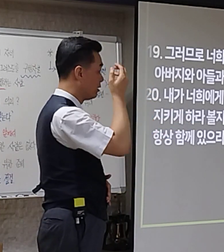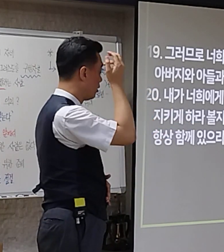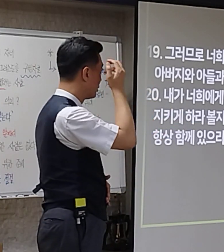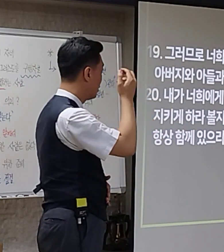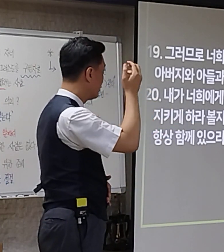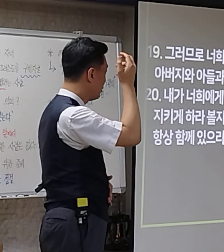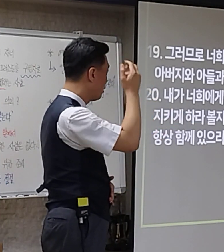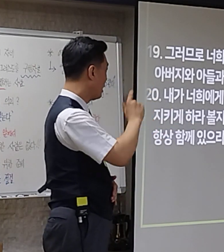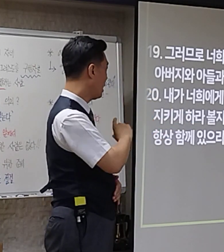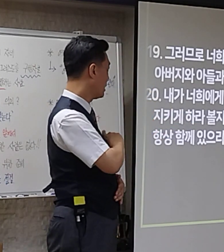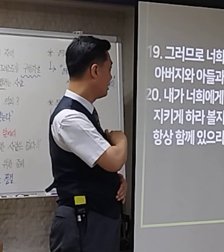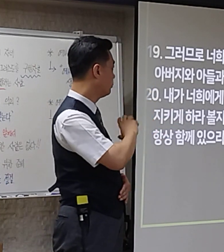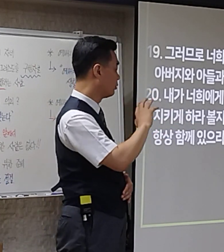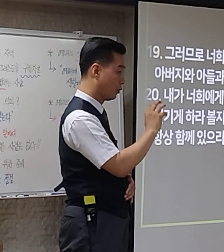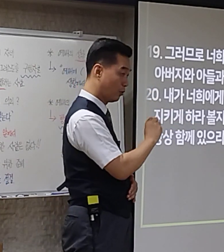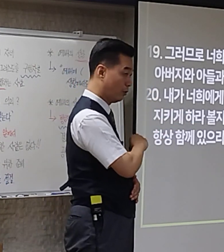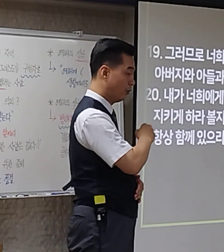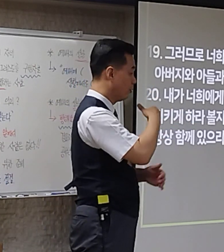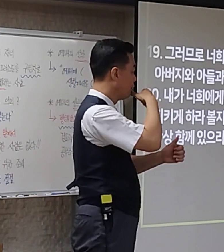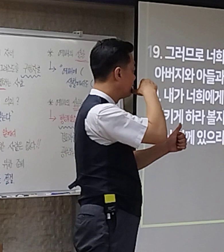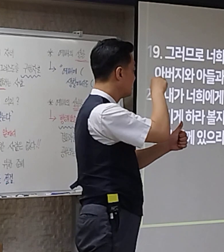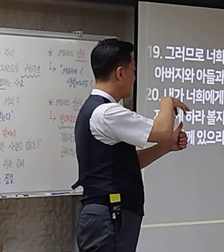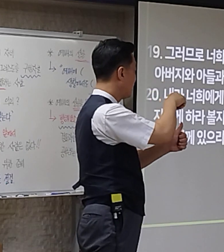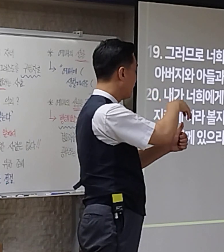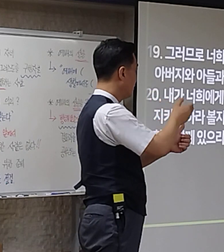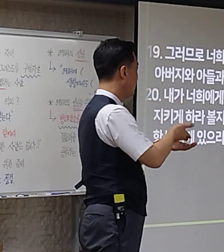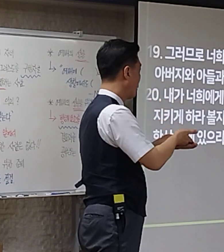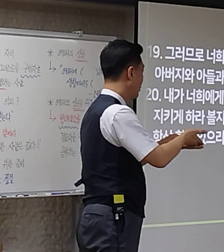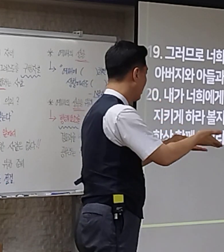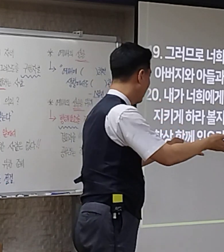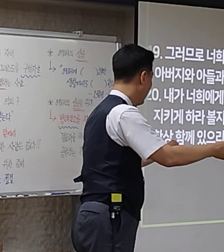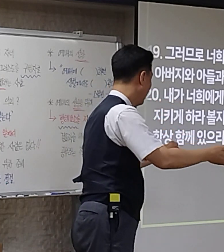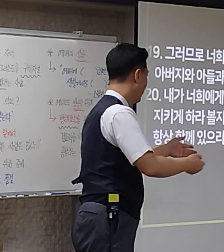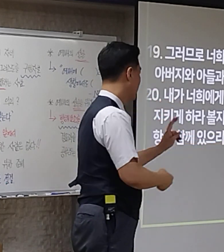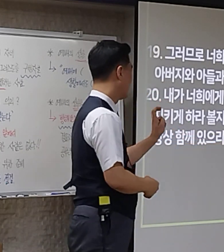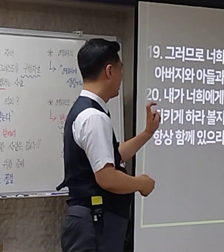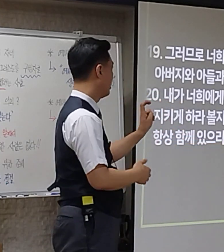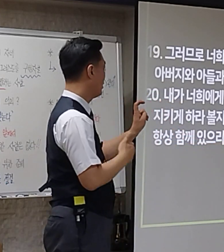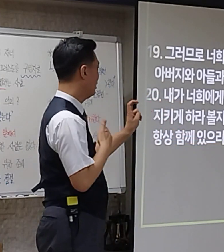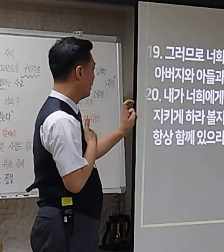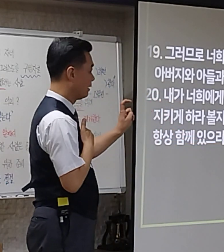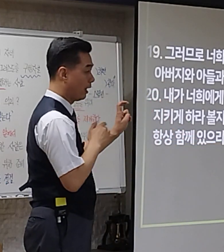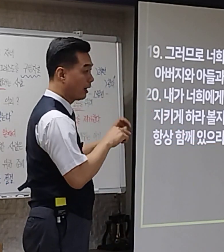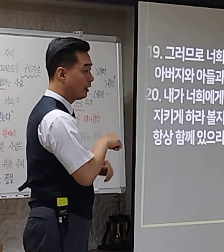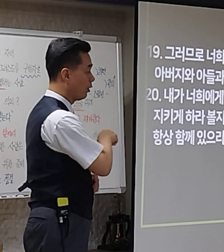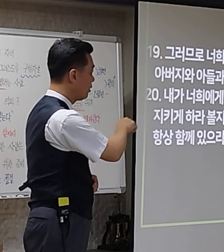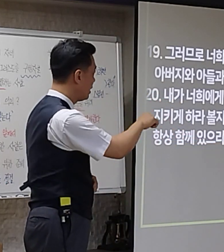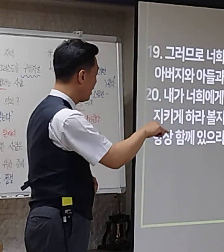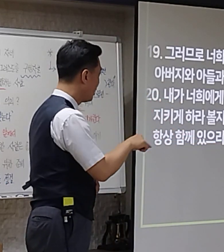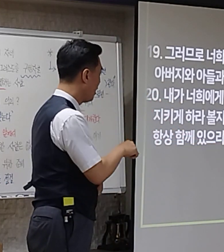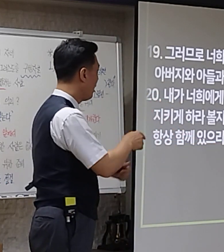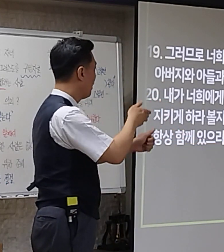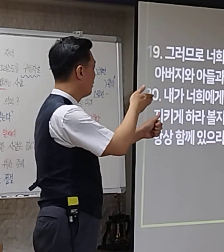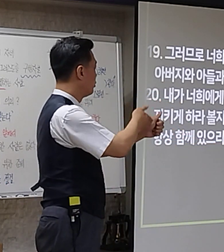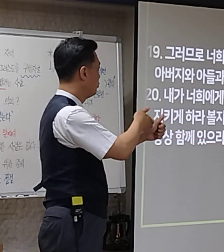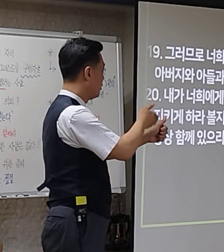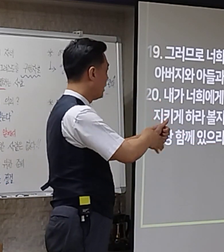영 성령의 이름으로 세례를 베풀고 20절. 내가 너희에게